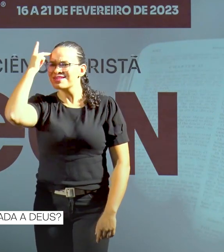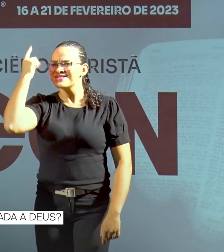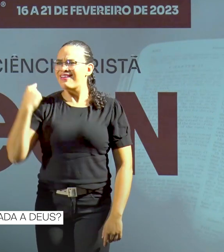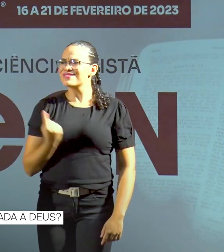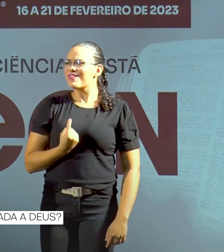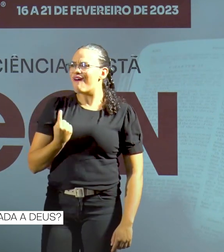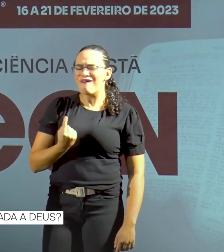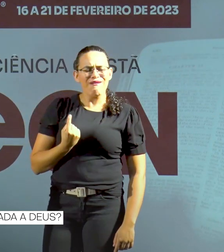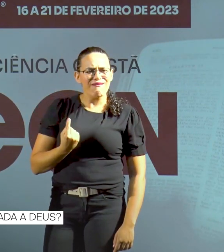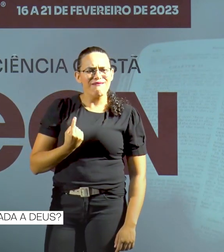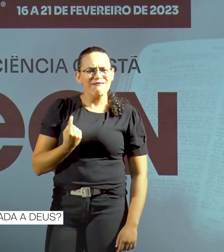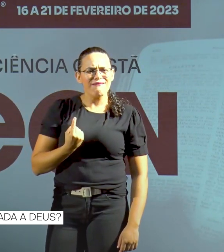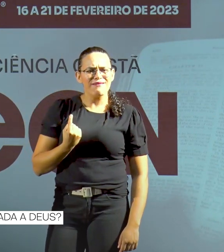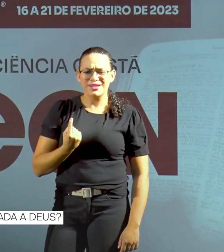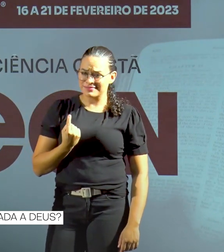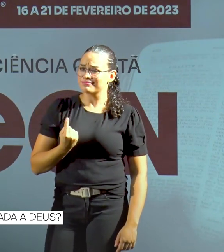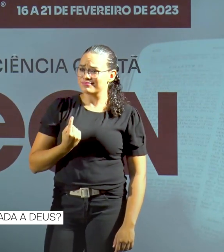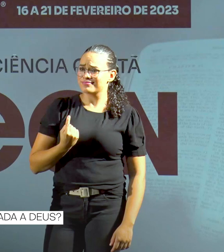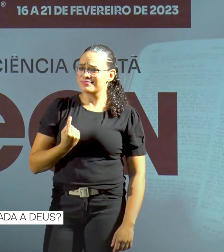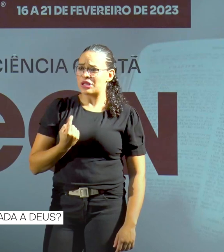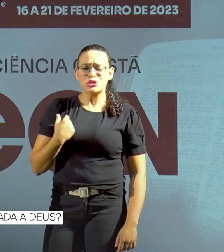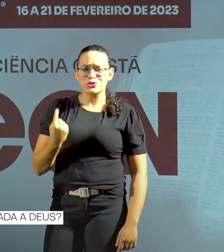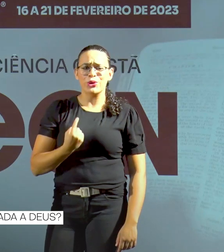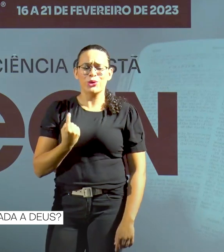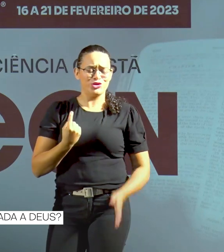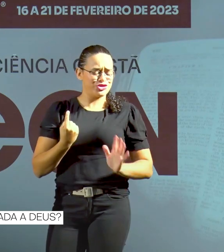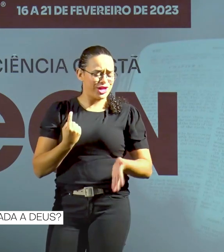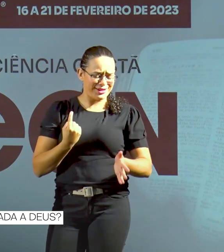encalhado usa né